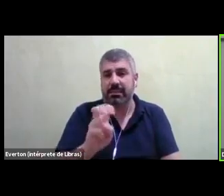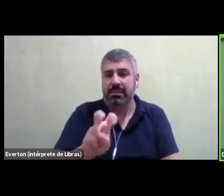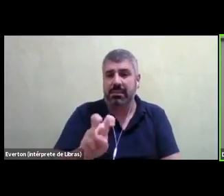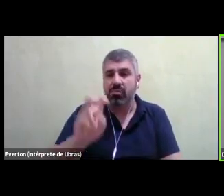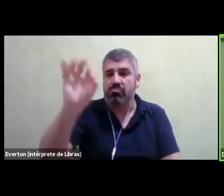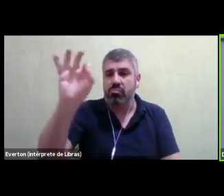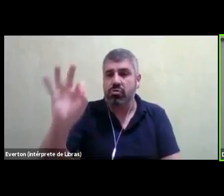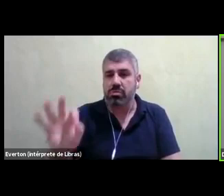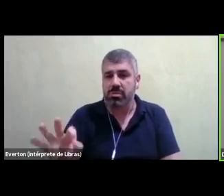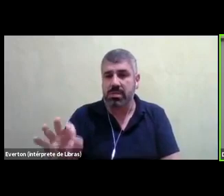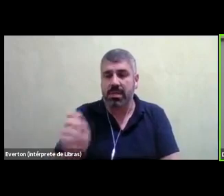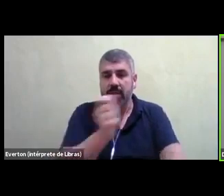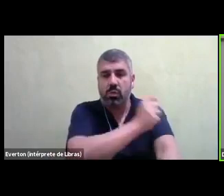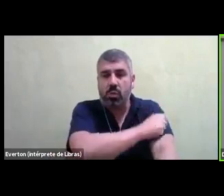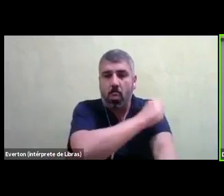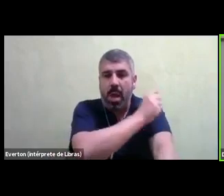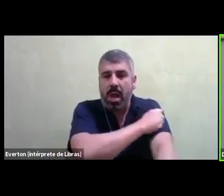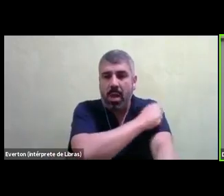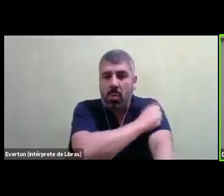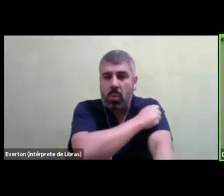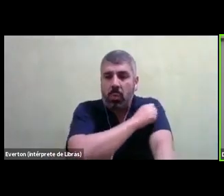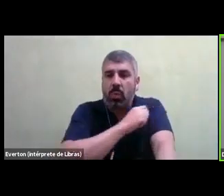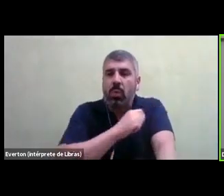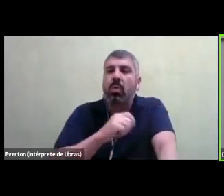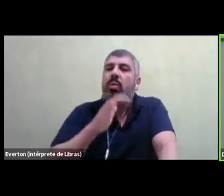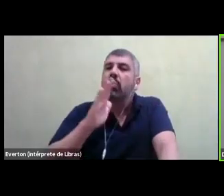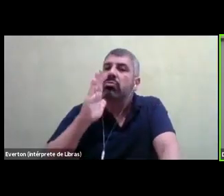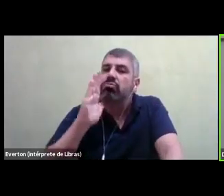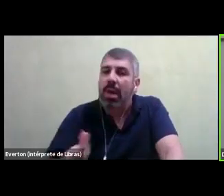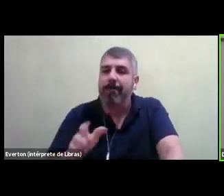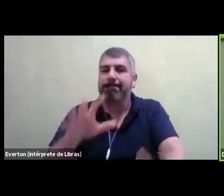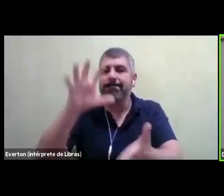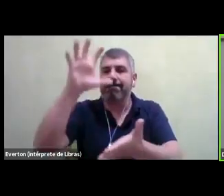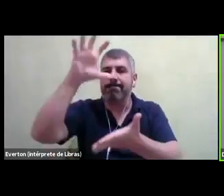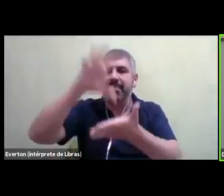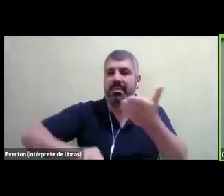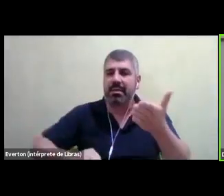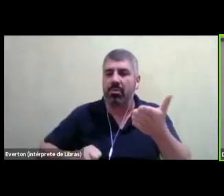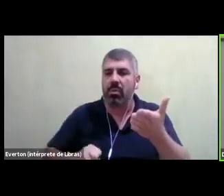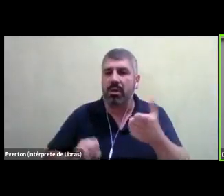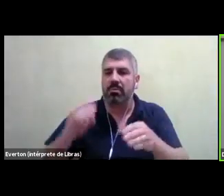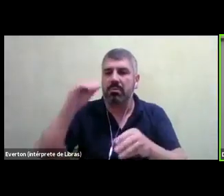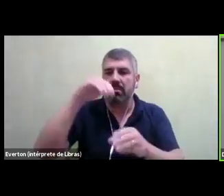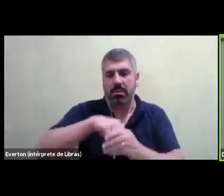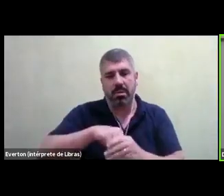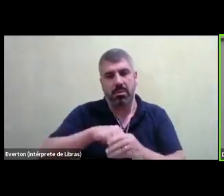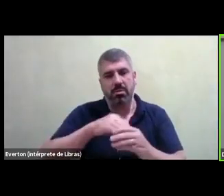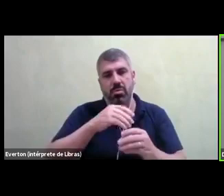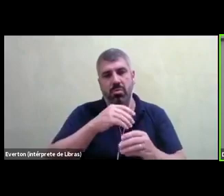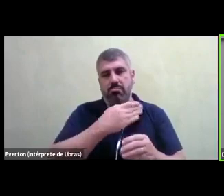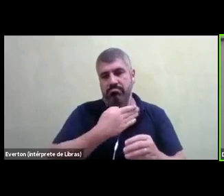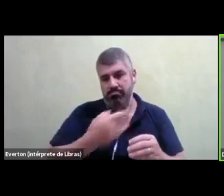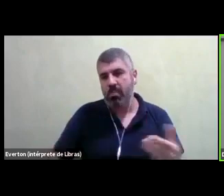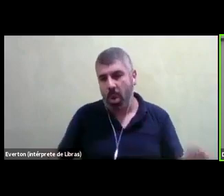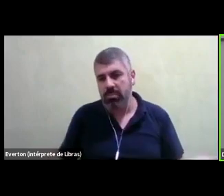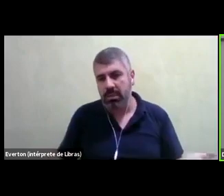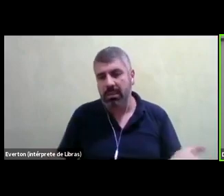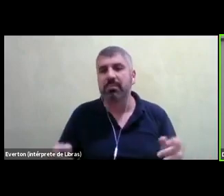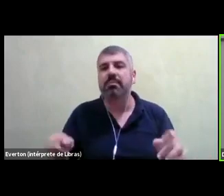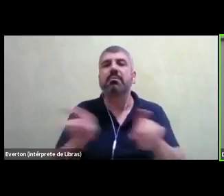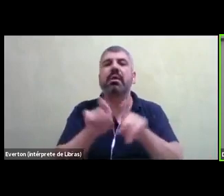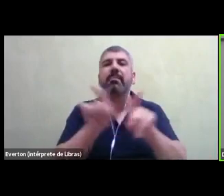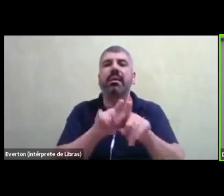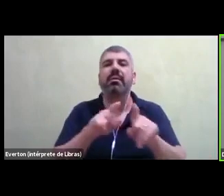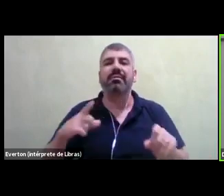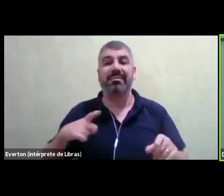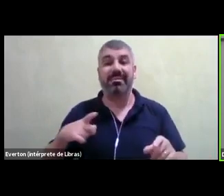65% dos alunos imigrantes estão matriculados na rede pública, nós também temos alunos imigrantes na